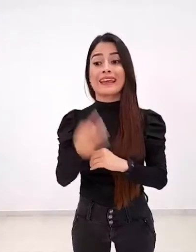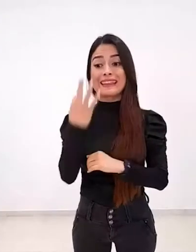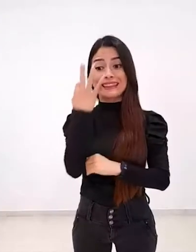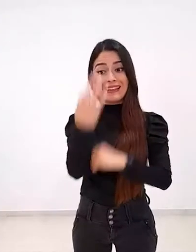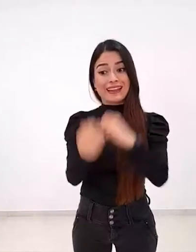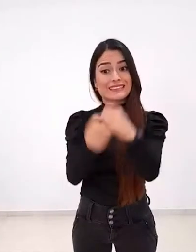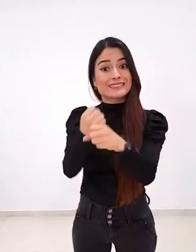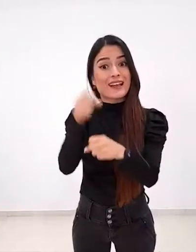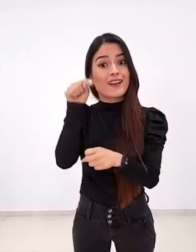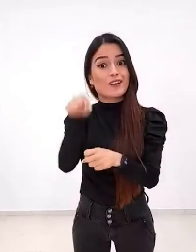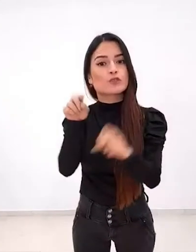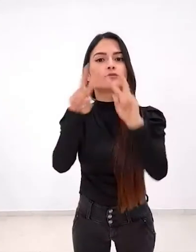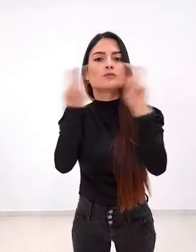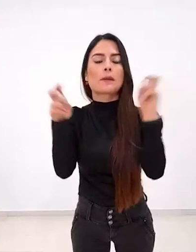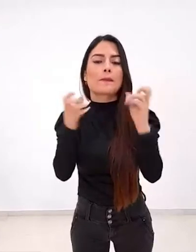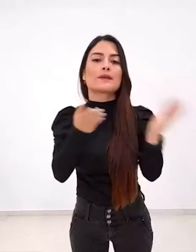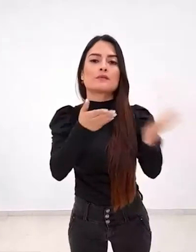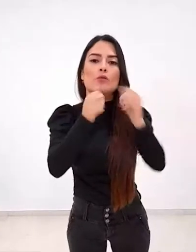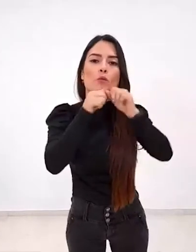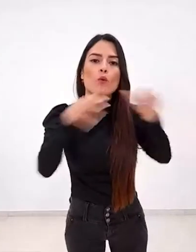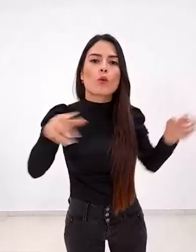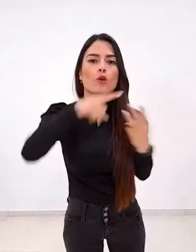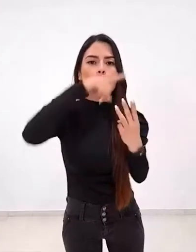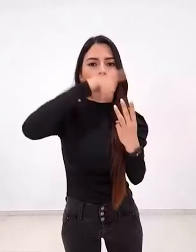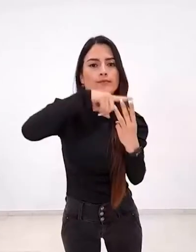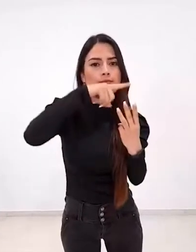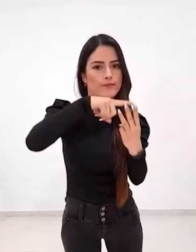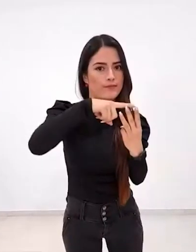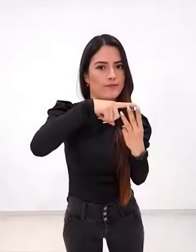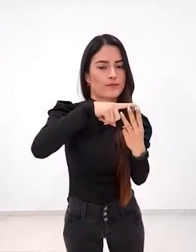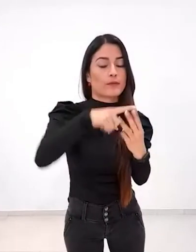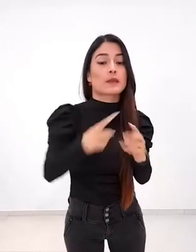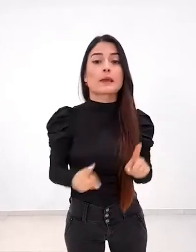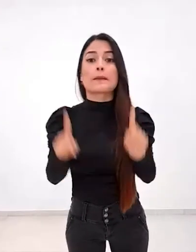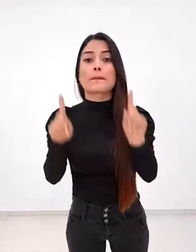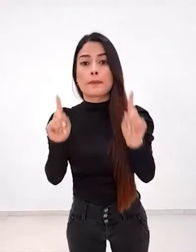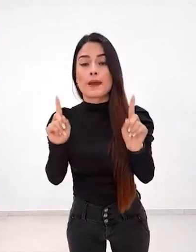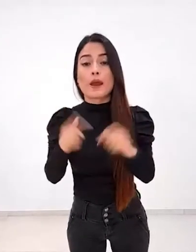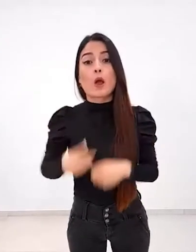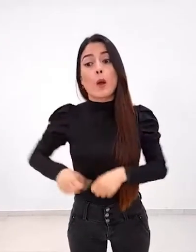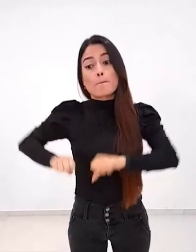pero licencias para motocicletas